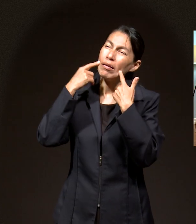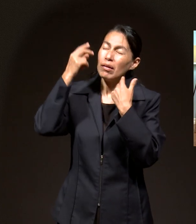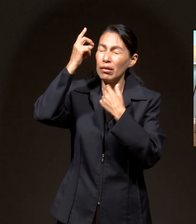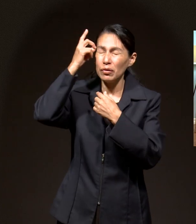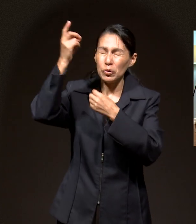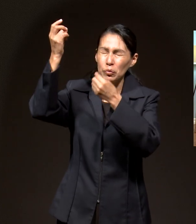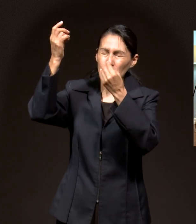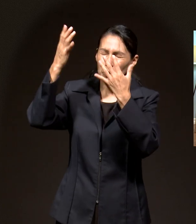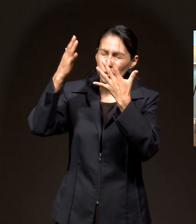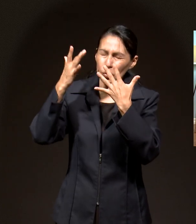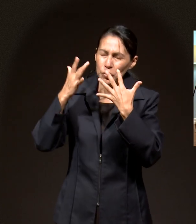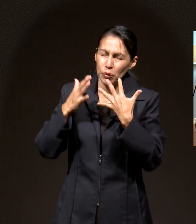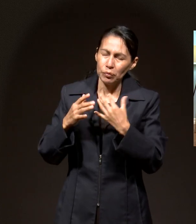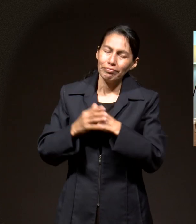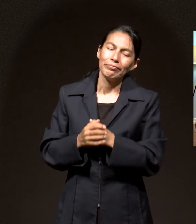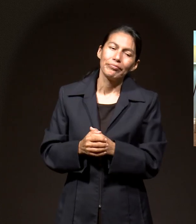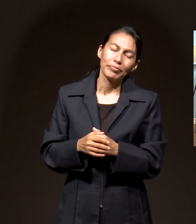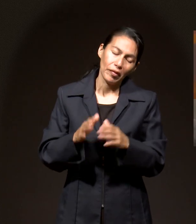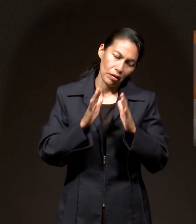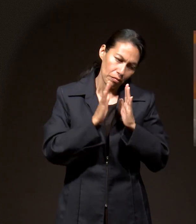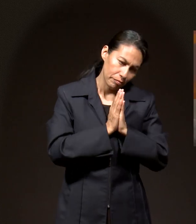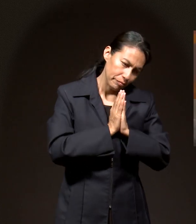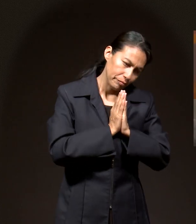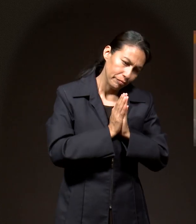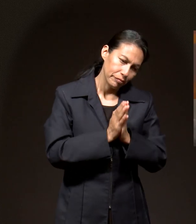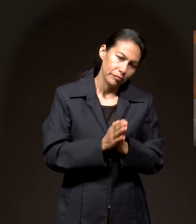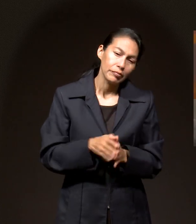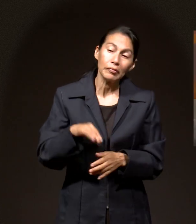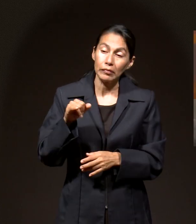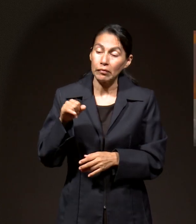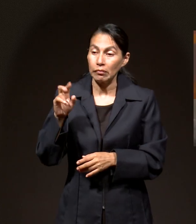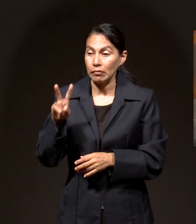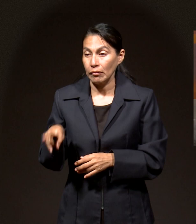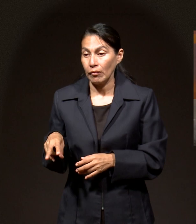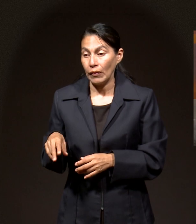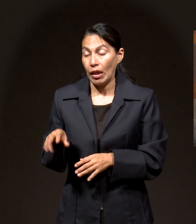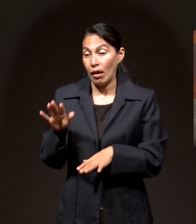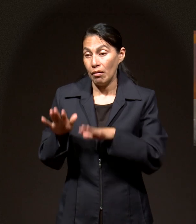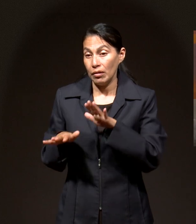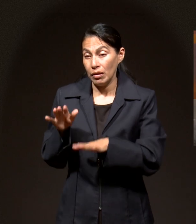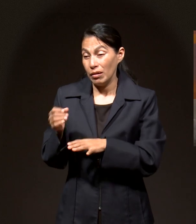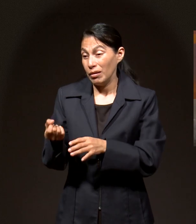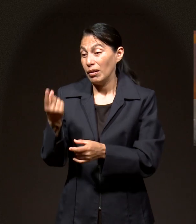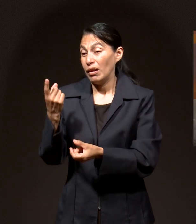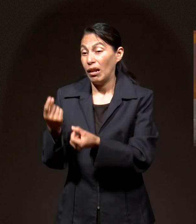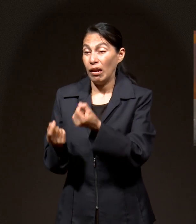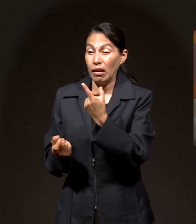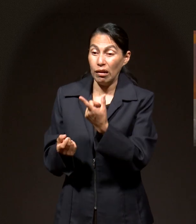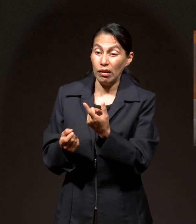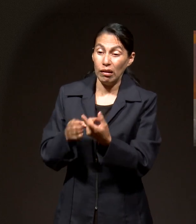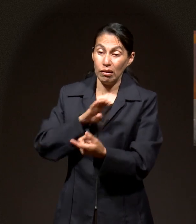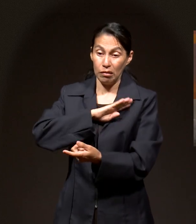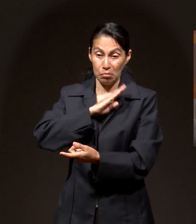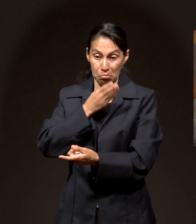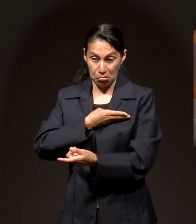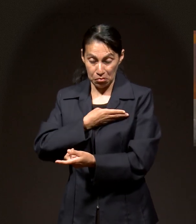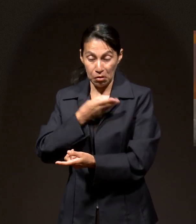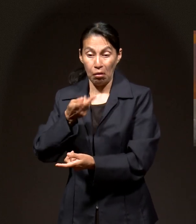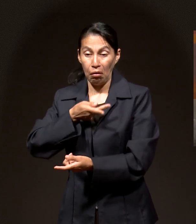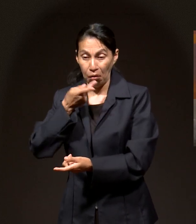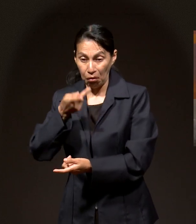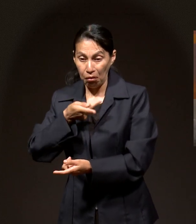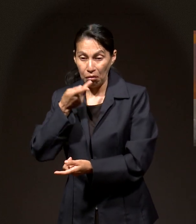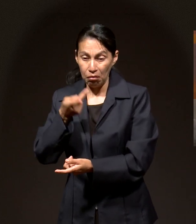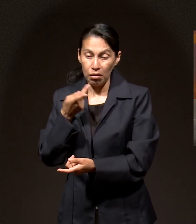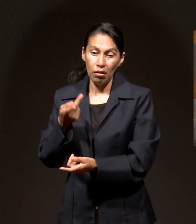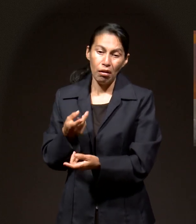Amén. Y sí, evidentemente, en muchas ocasiones resulta que hay alguien allí que sí habla español, que hay algún